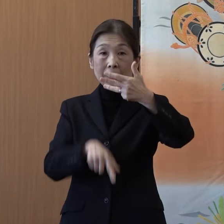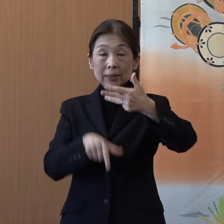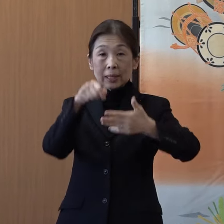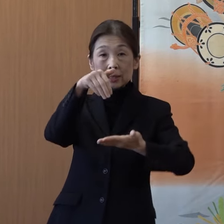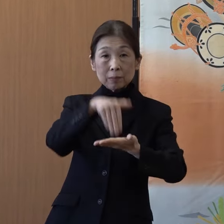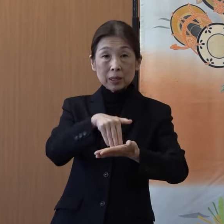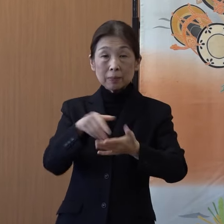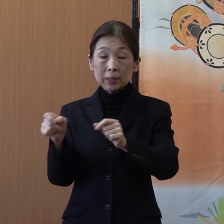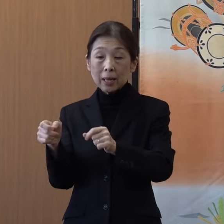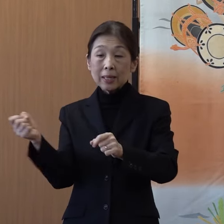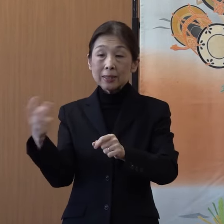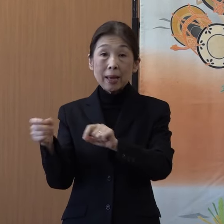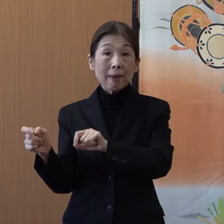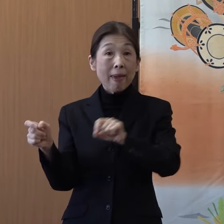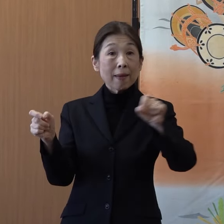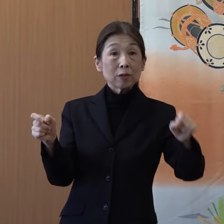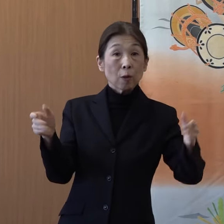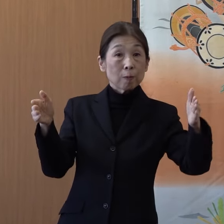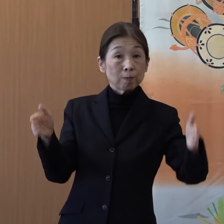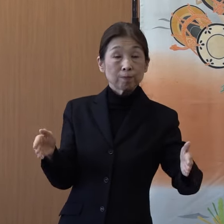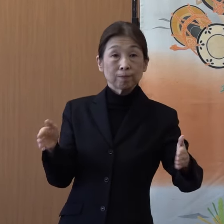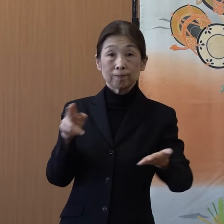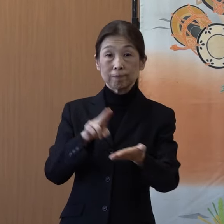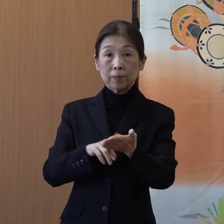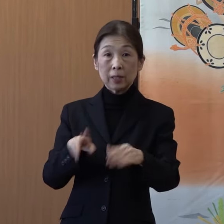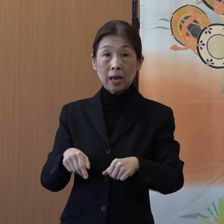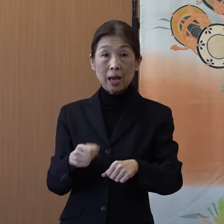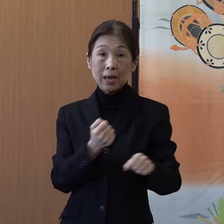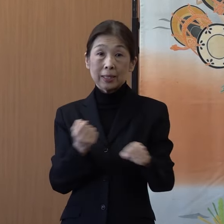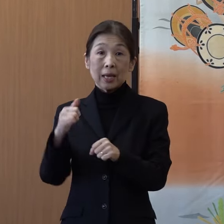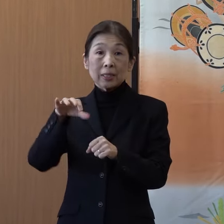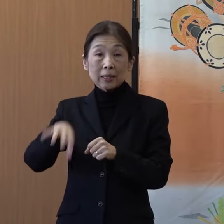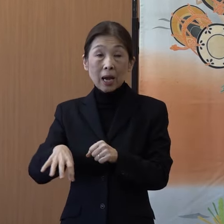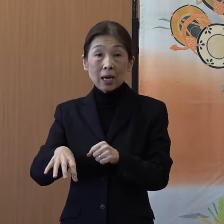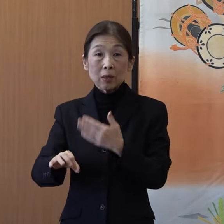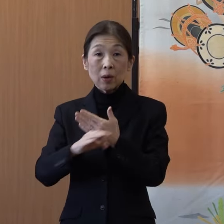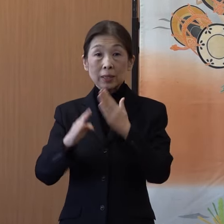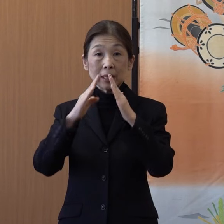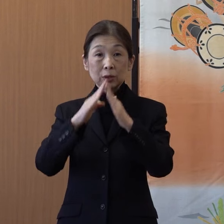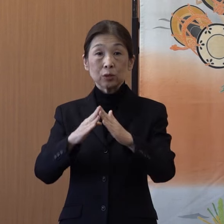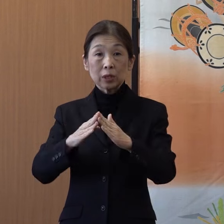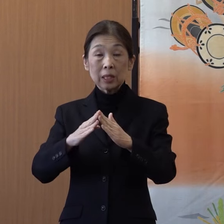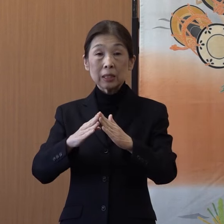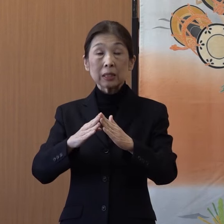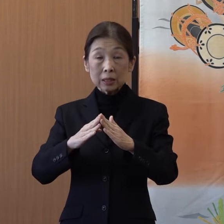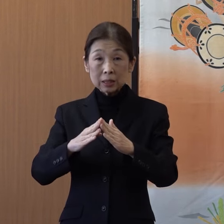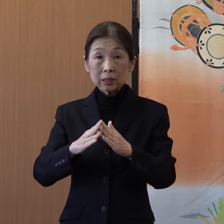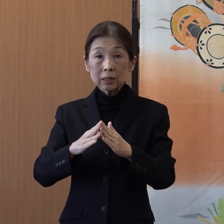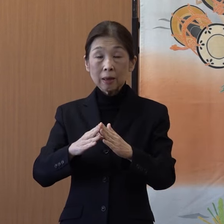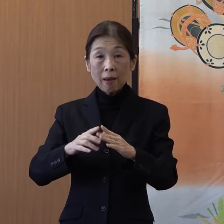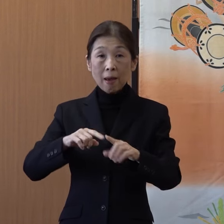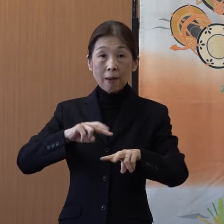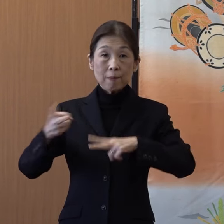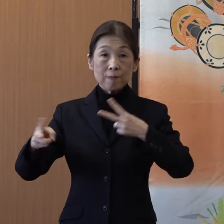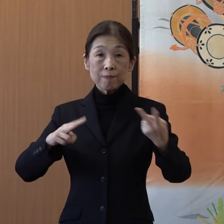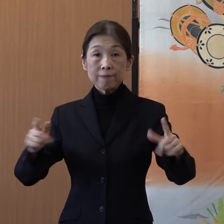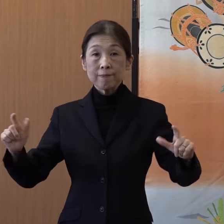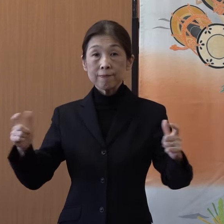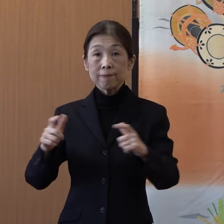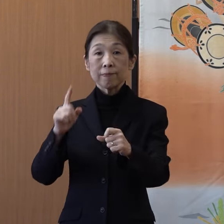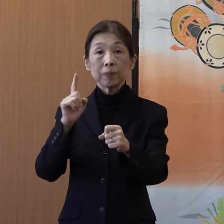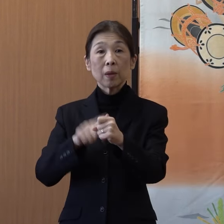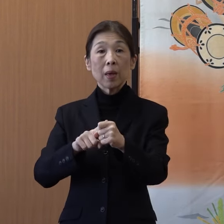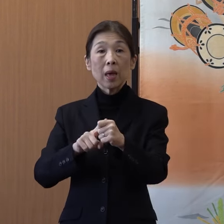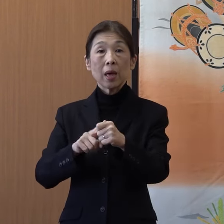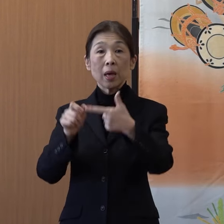。なお避難者の仮設住宅等への入居が進んでまいりましたので6月